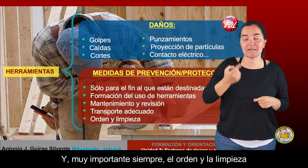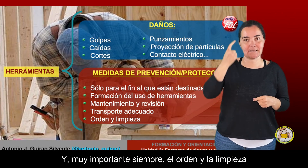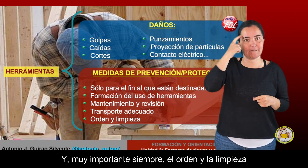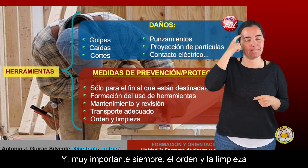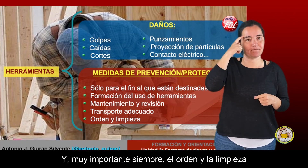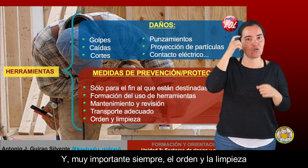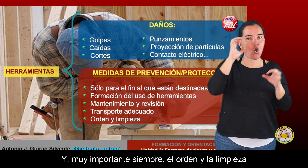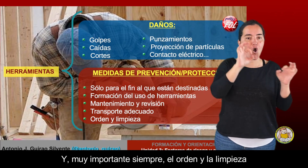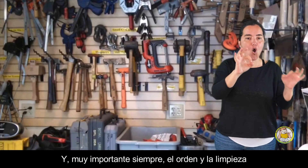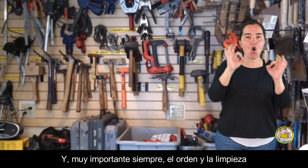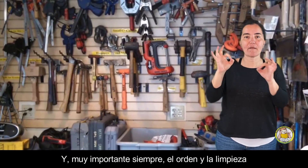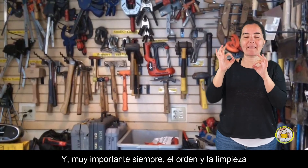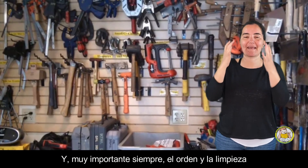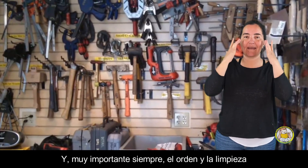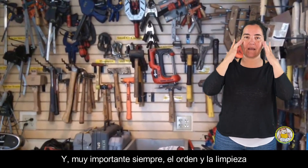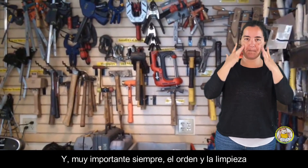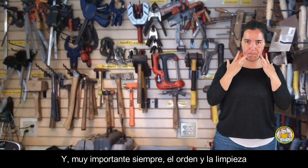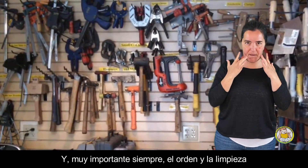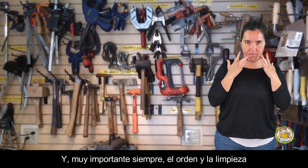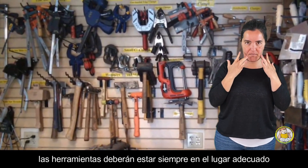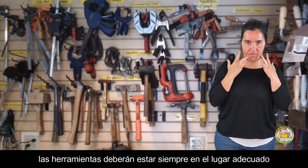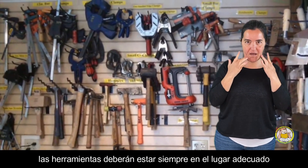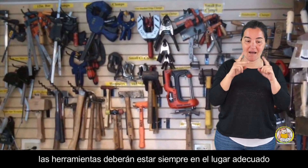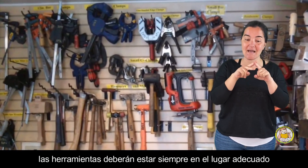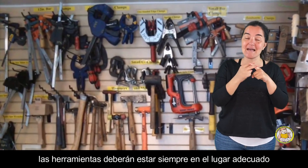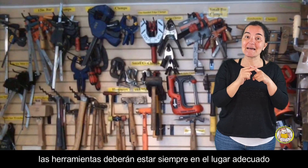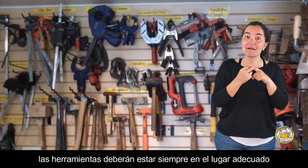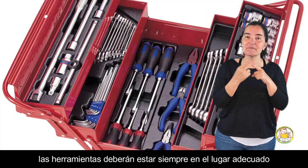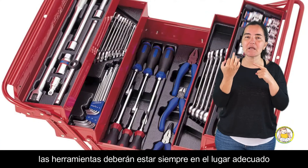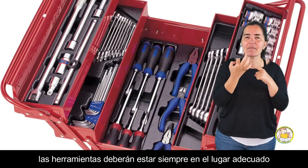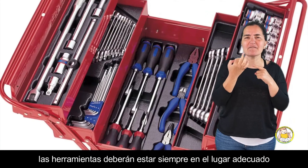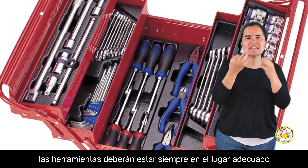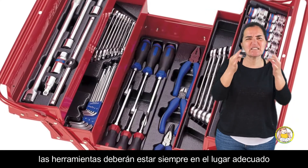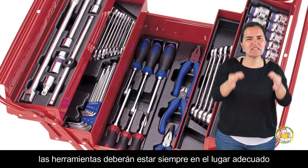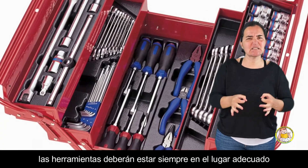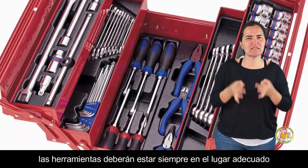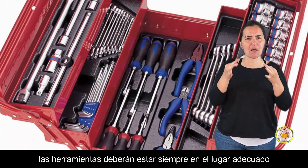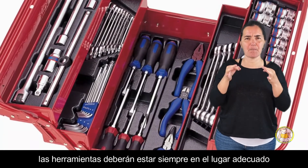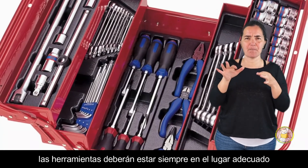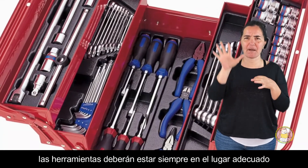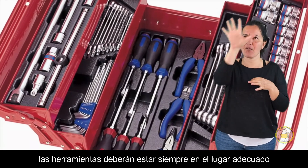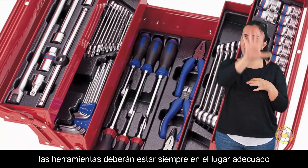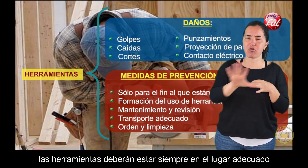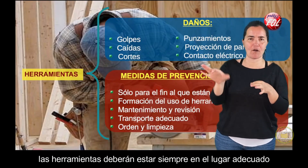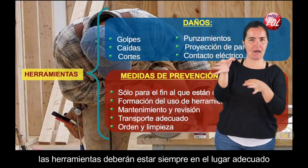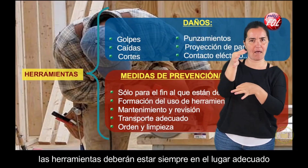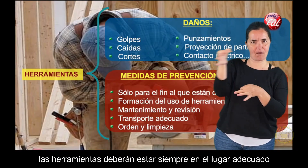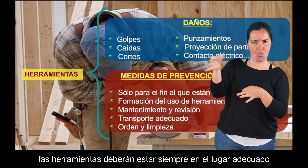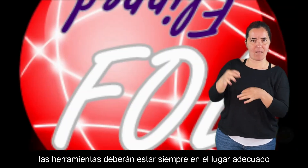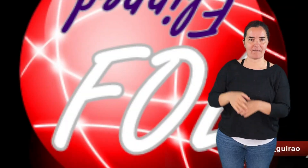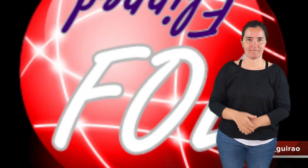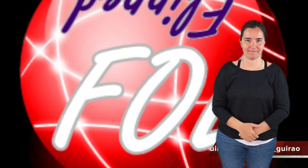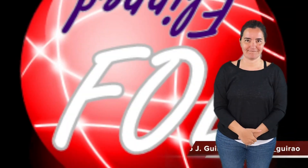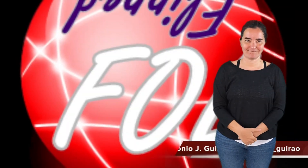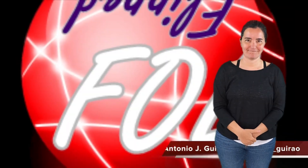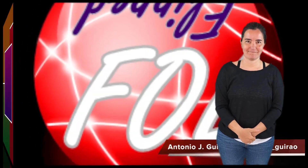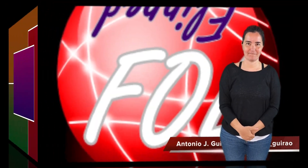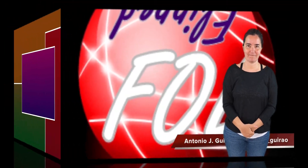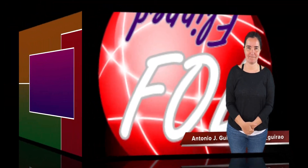importante siempre, el orden y la limpieza. Las herramientas deberán estar siempre en el lugar adecuado.